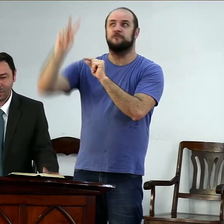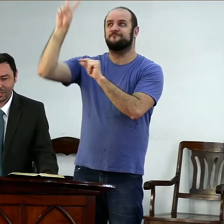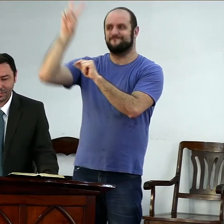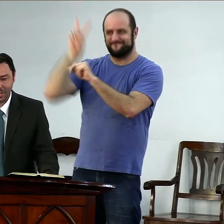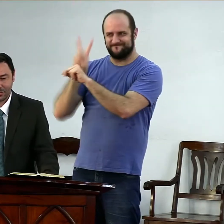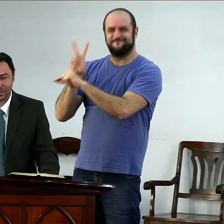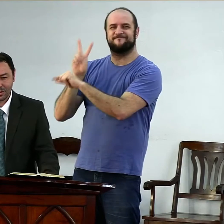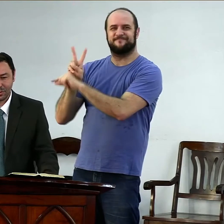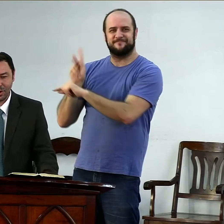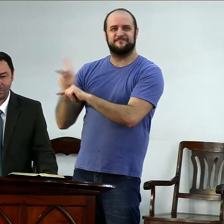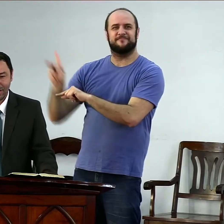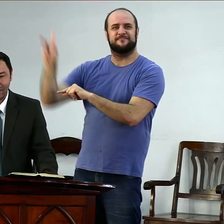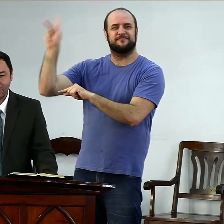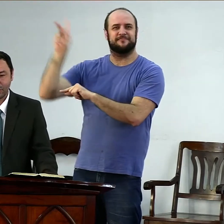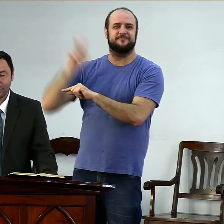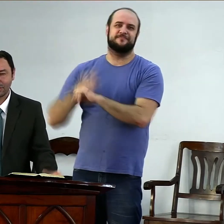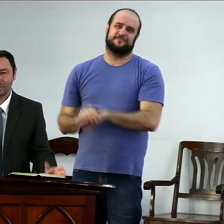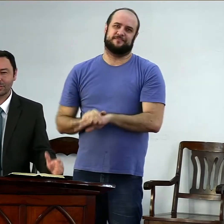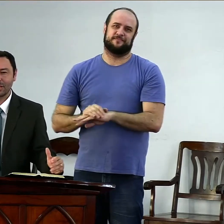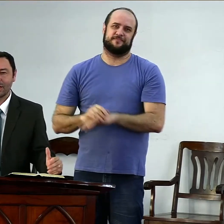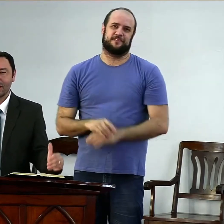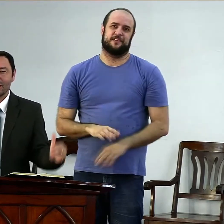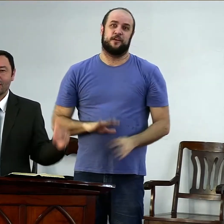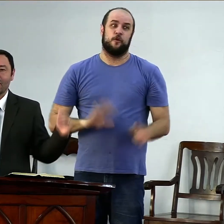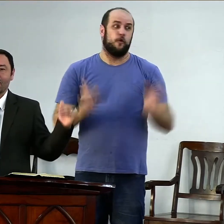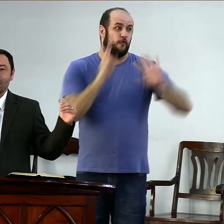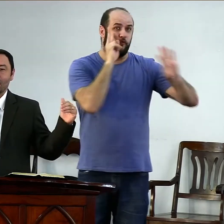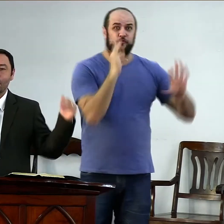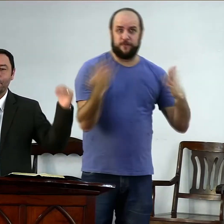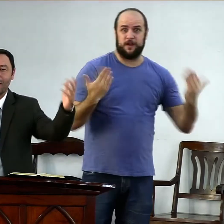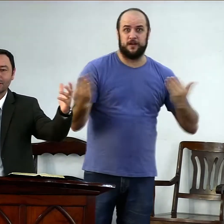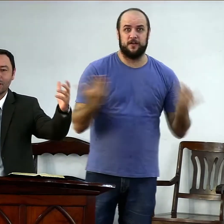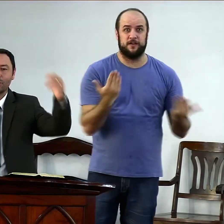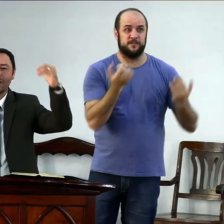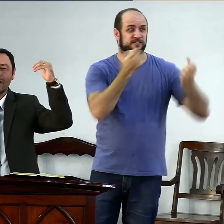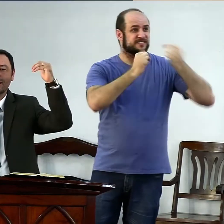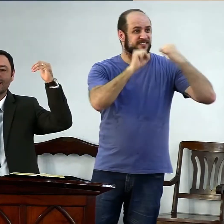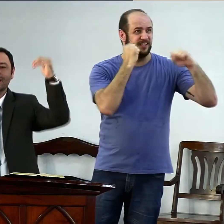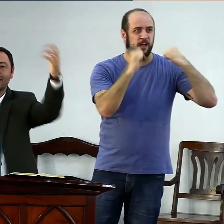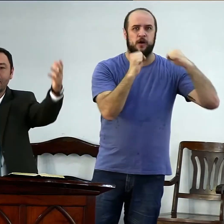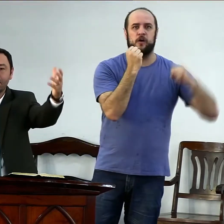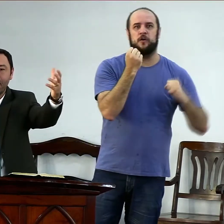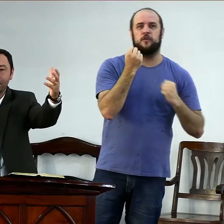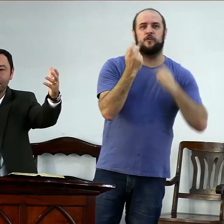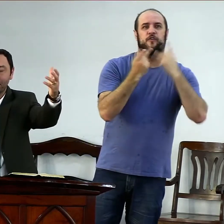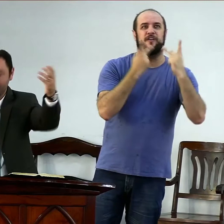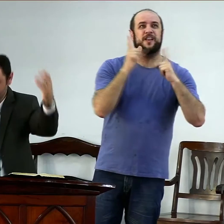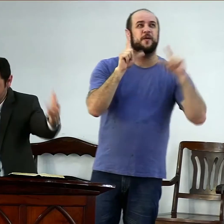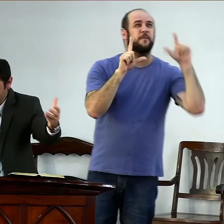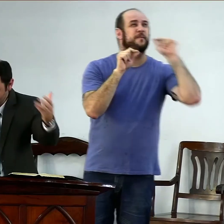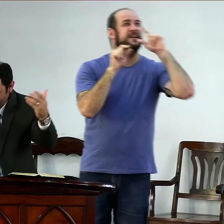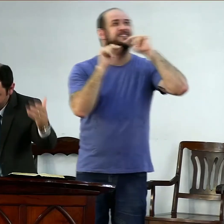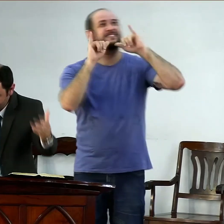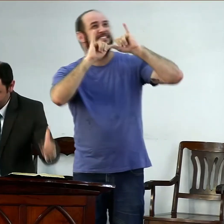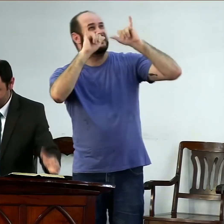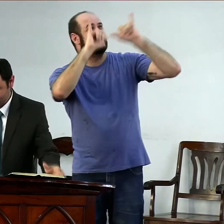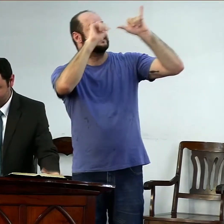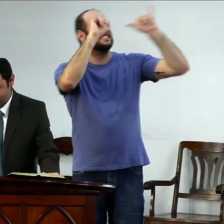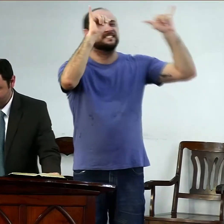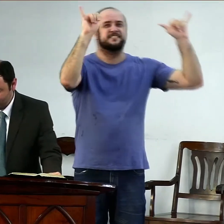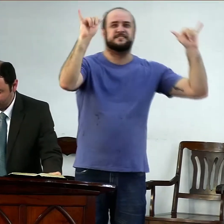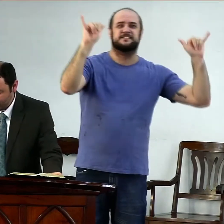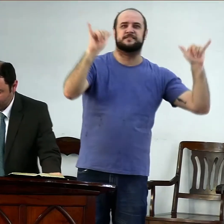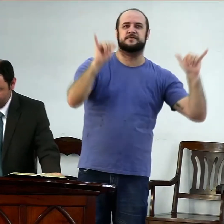Salmo 147, versículo 9, lá o salmista diz que o pássaro, ele clama por